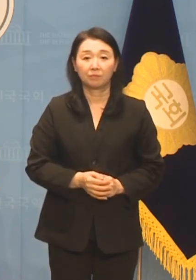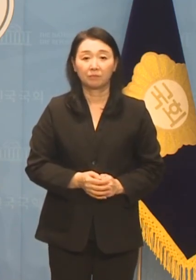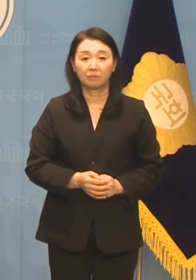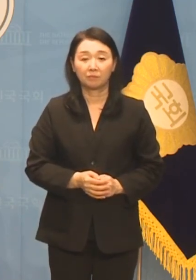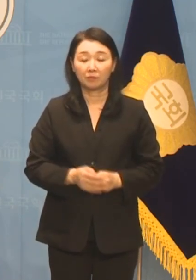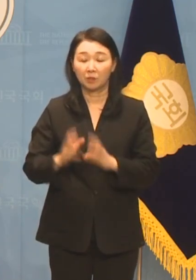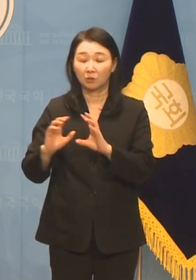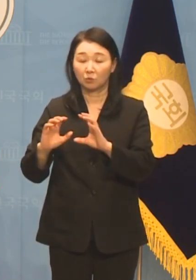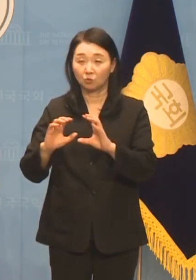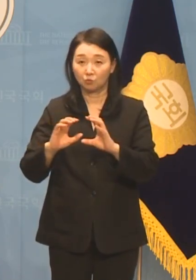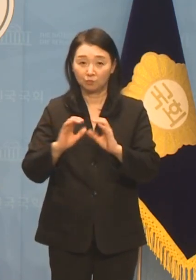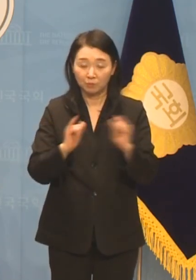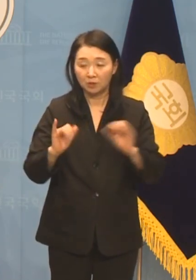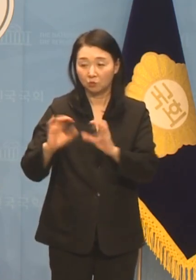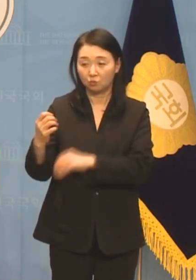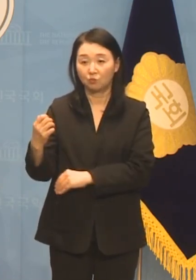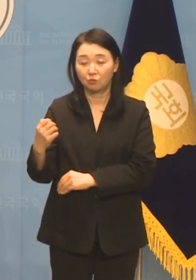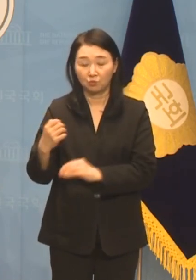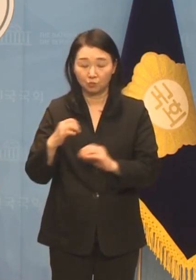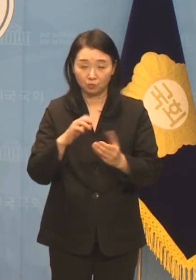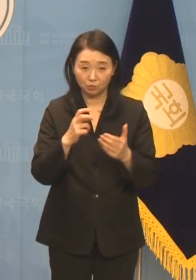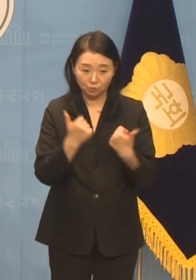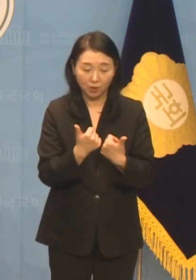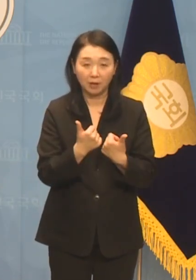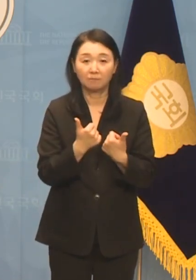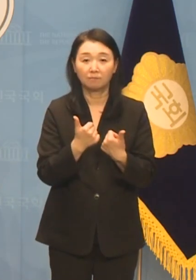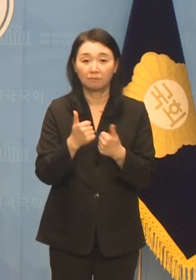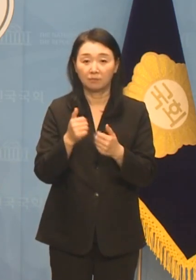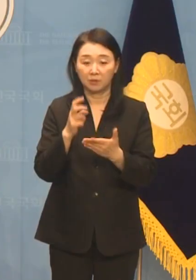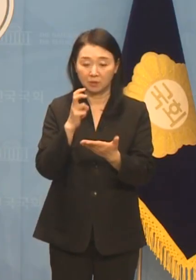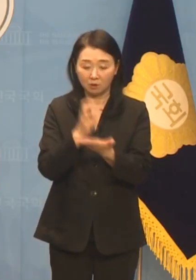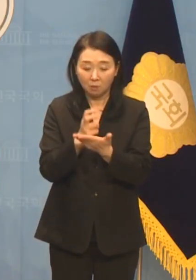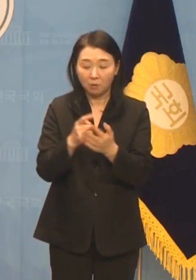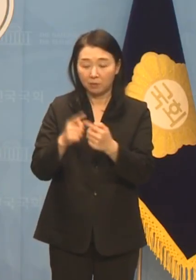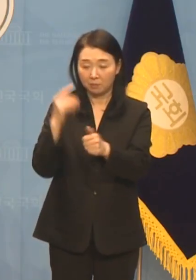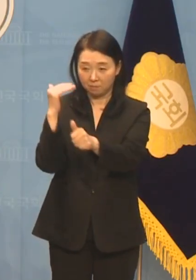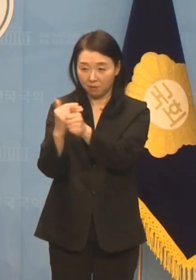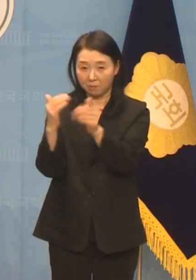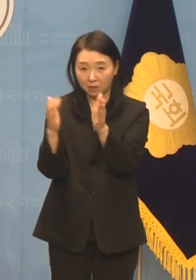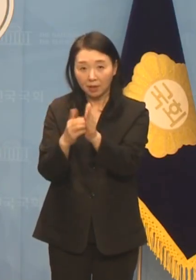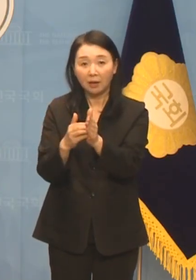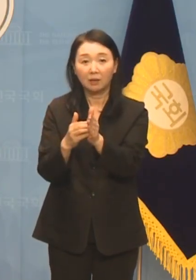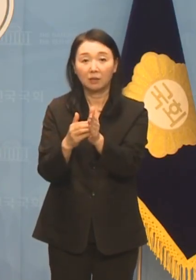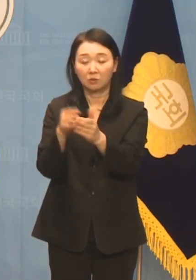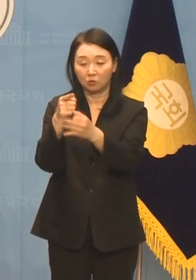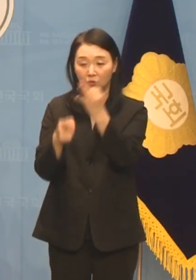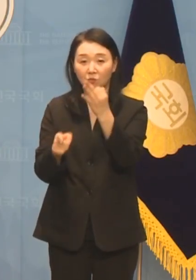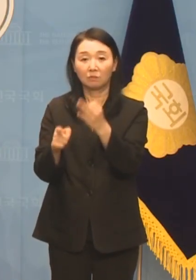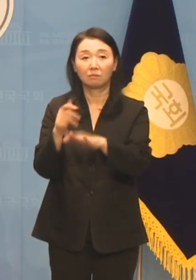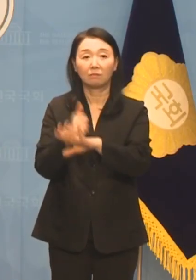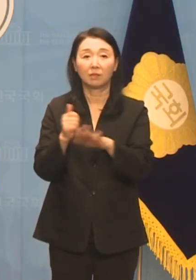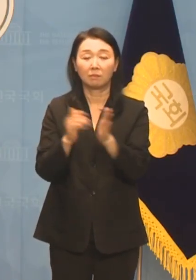국민과 국회, 헌법에 의해 파면된 윤석열은 마지막까지